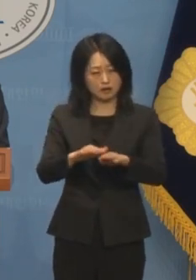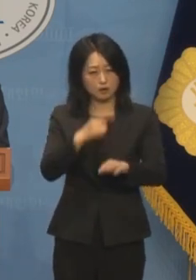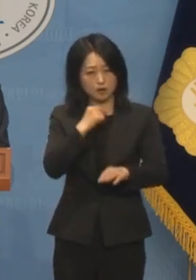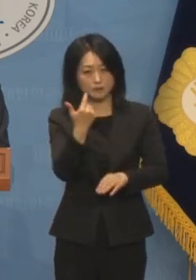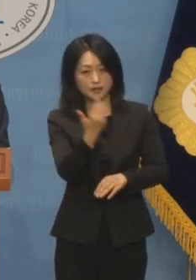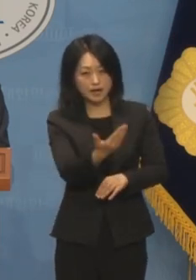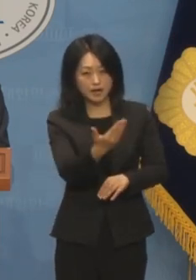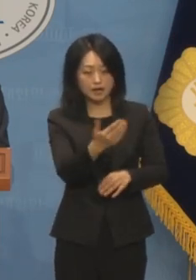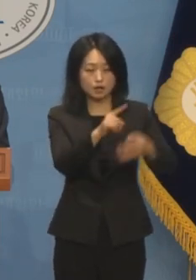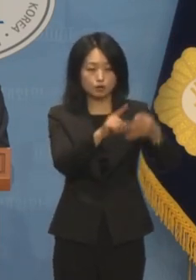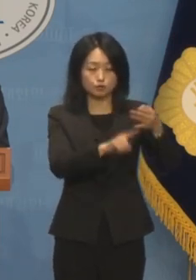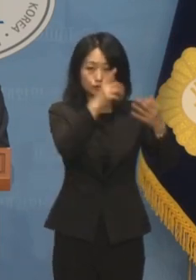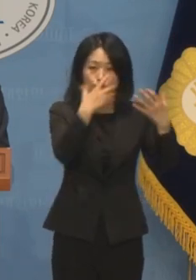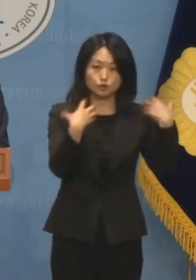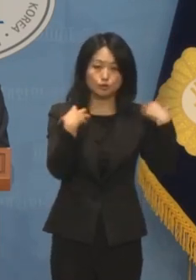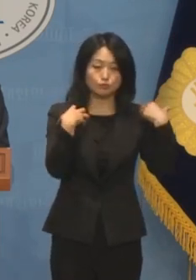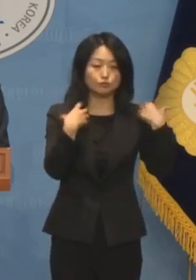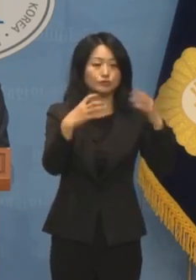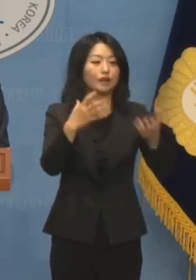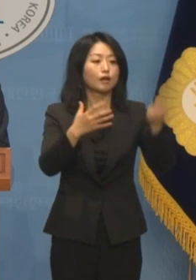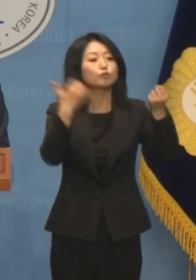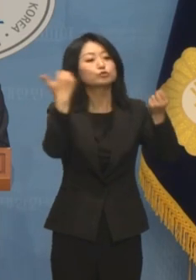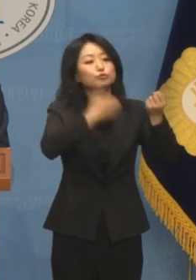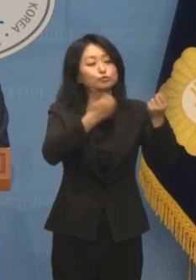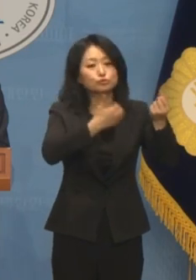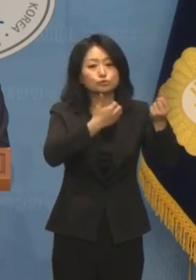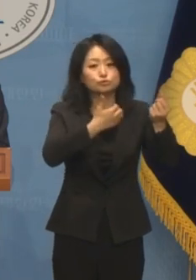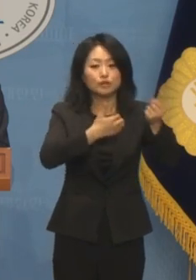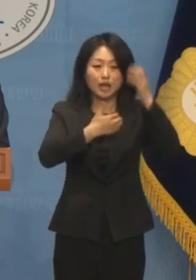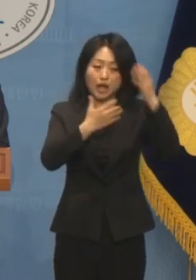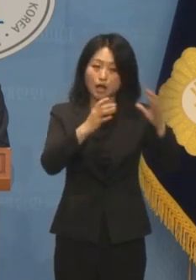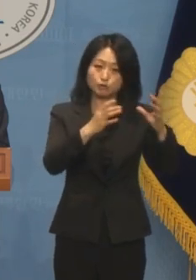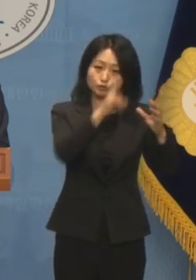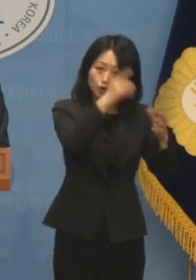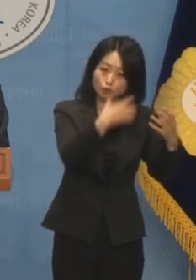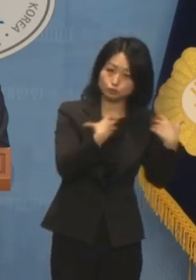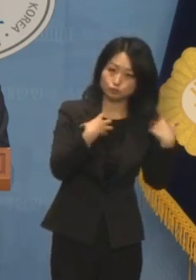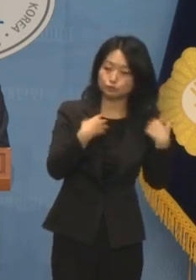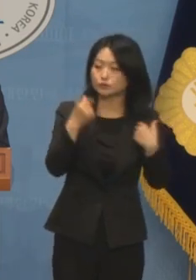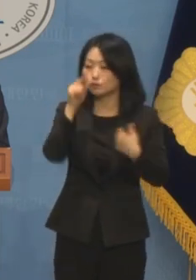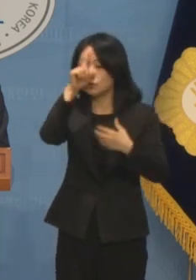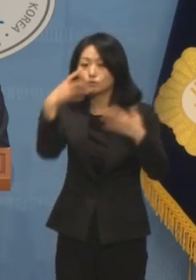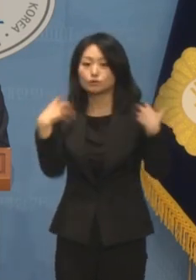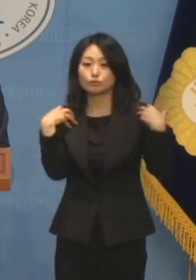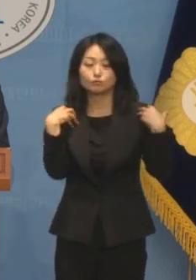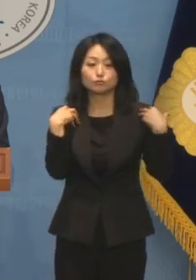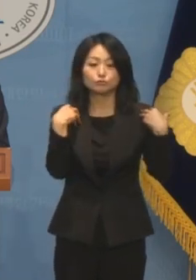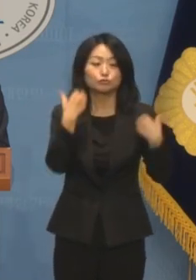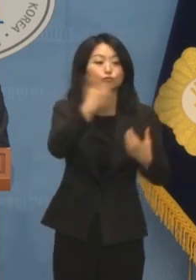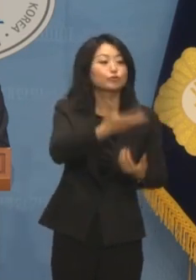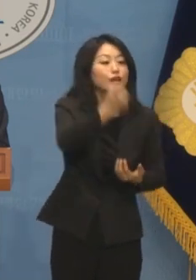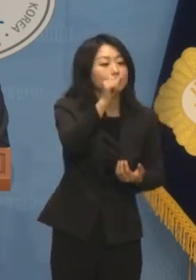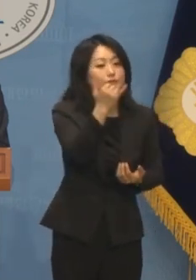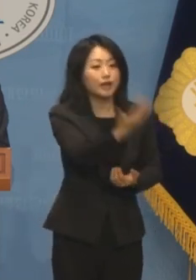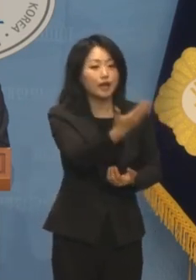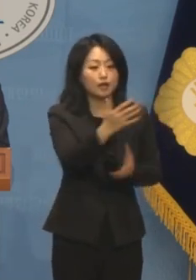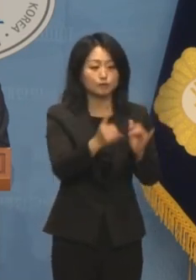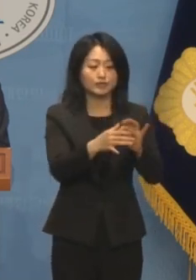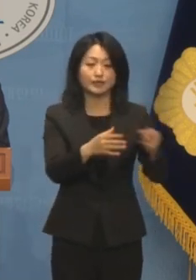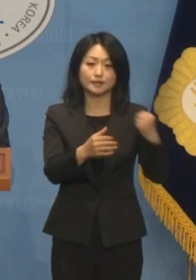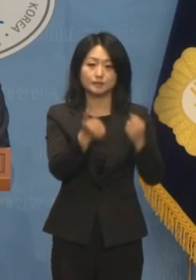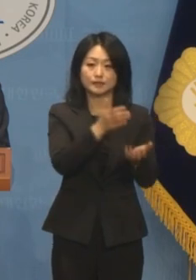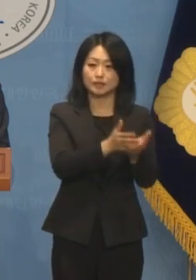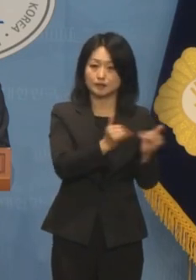윤석열 정부는 어느 나라 정부입니까? 대한민국 정부입니까? 일본 정부입니까? 국민의힘